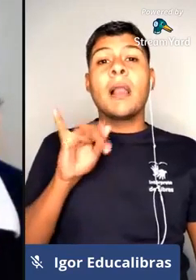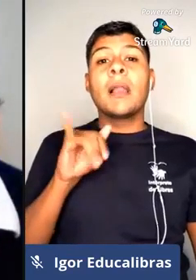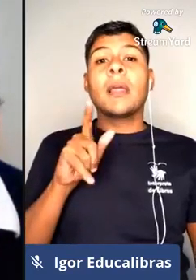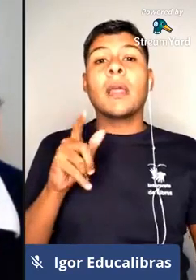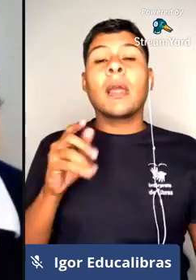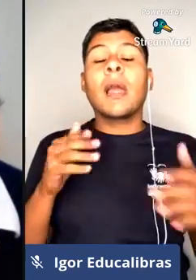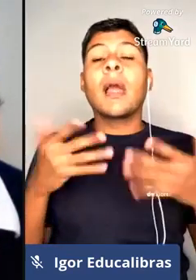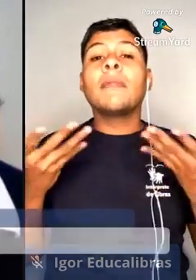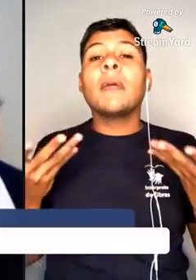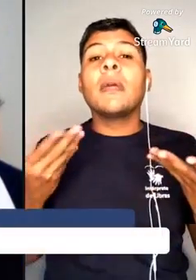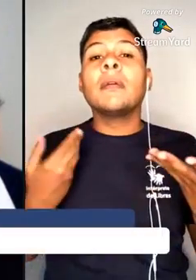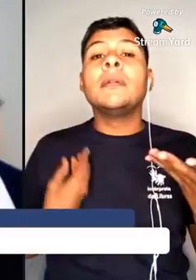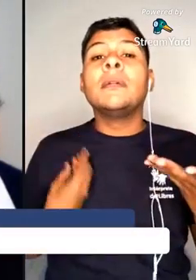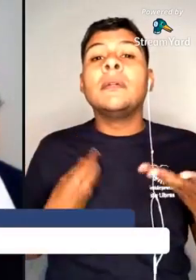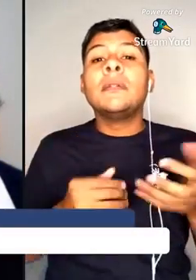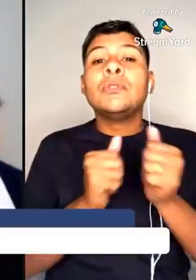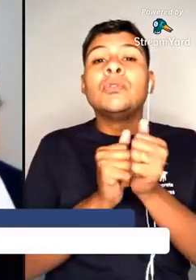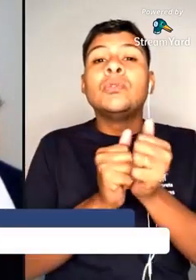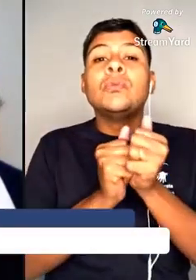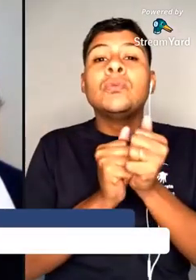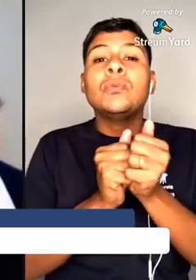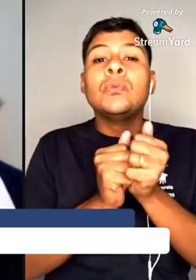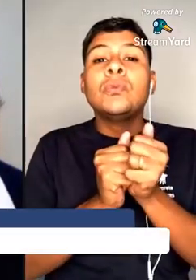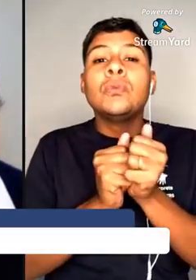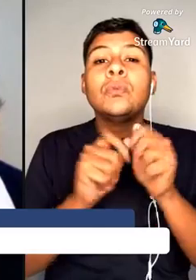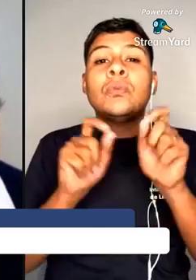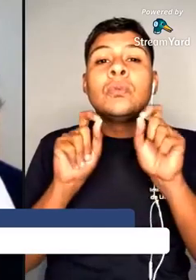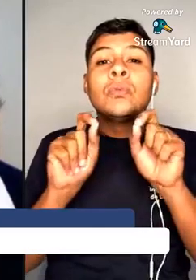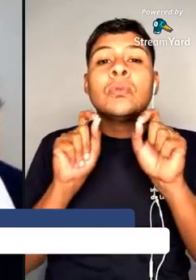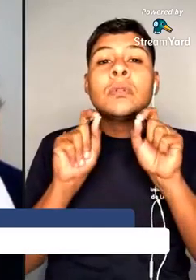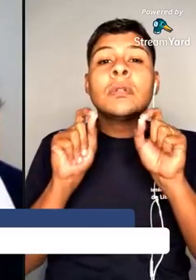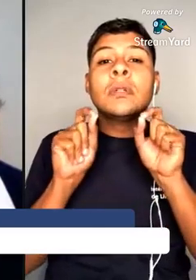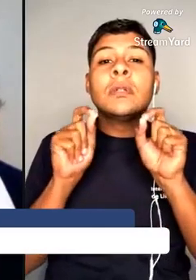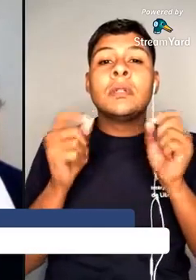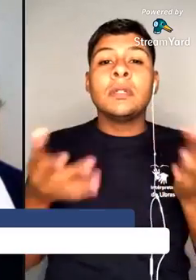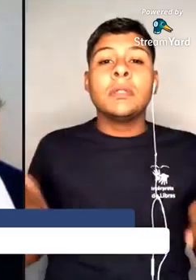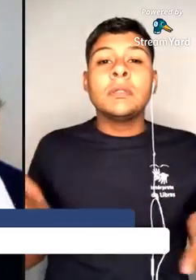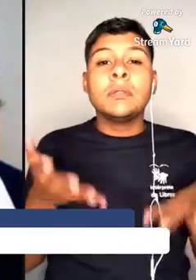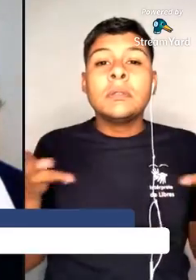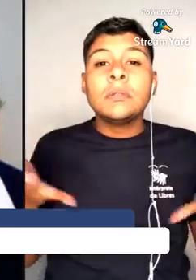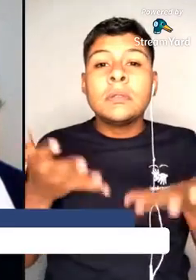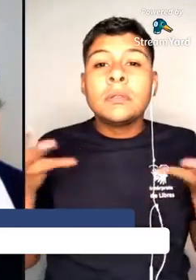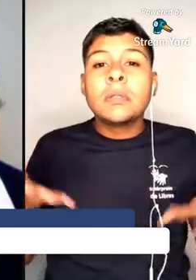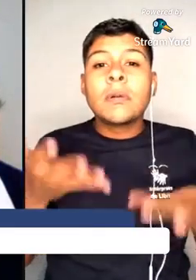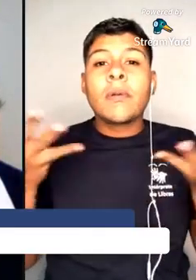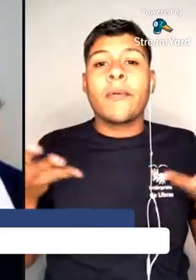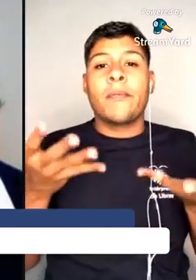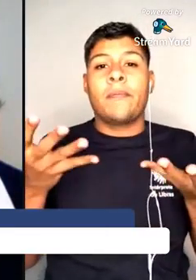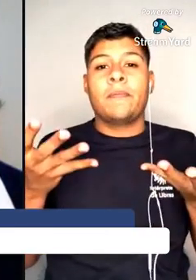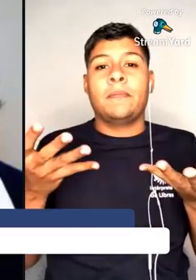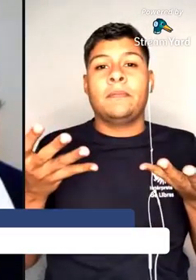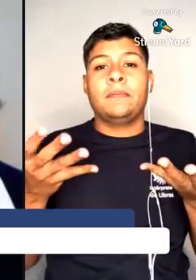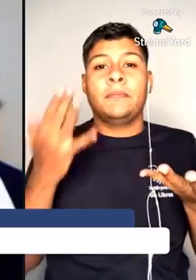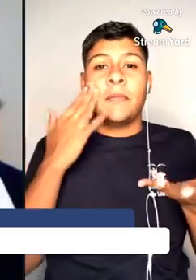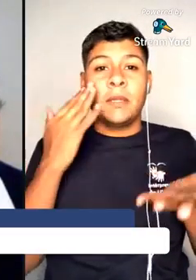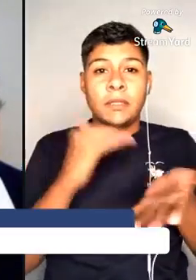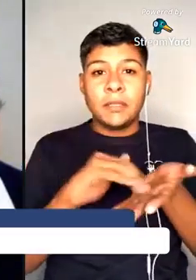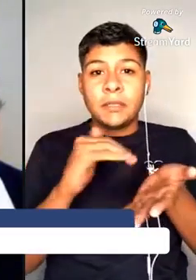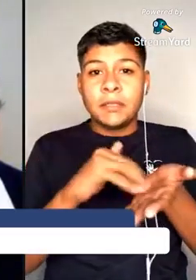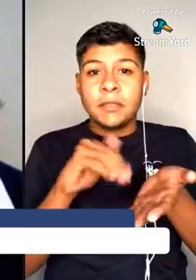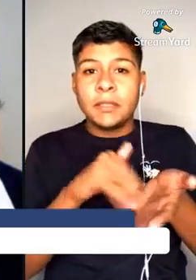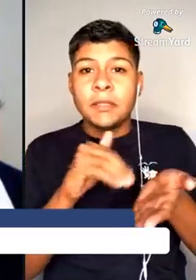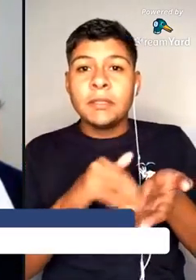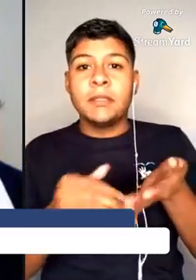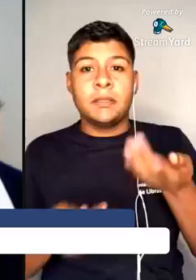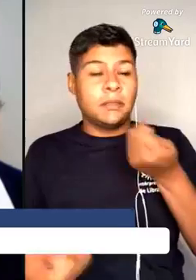Ela está aqui nos acompanhando. Seguinte, para adiantar as coisas, para você ver como esta secretaria, esta nossa gestão,